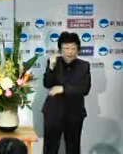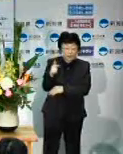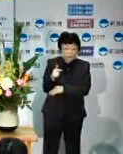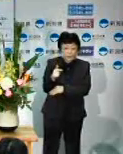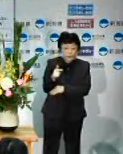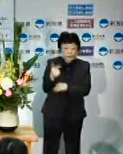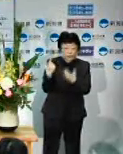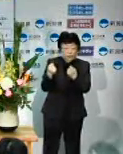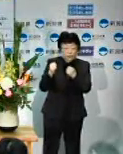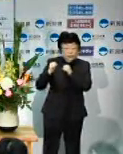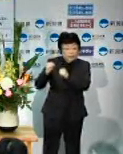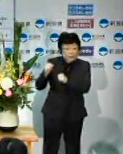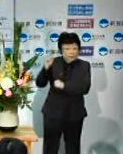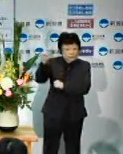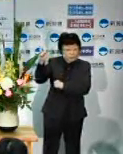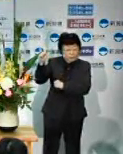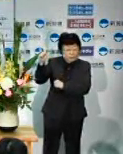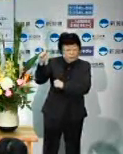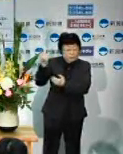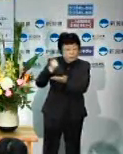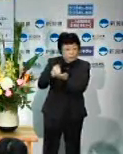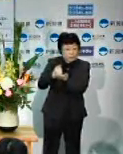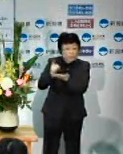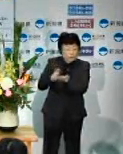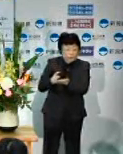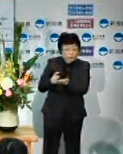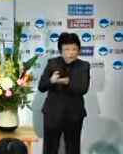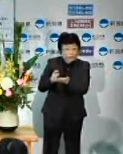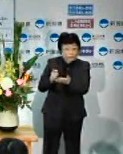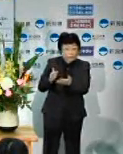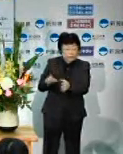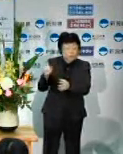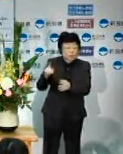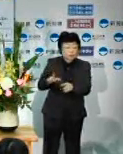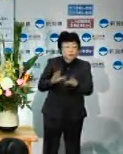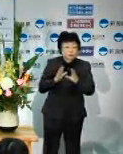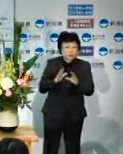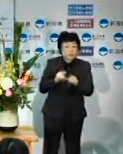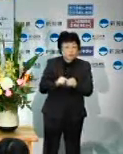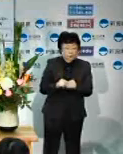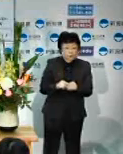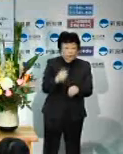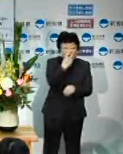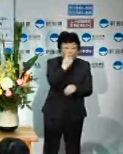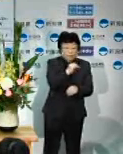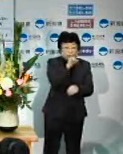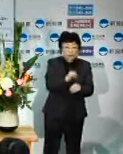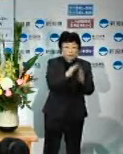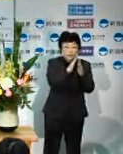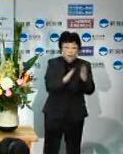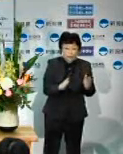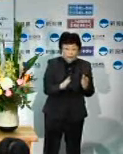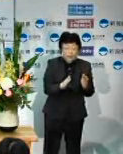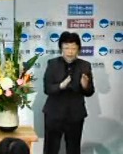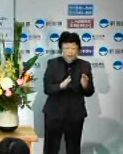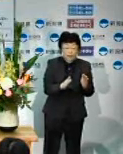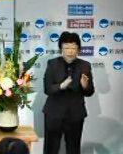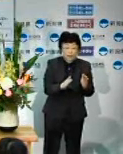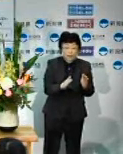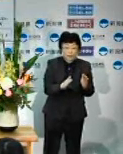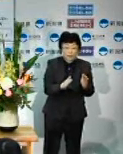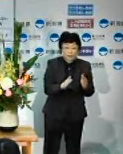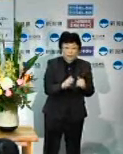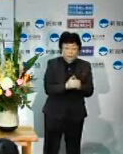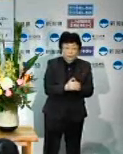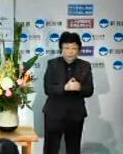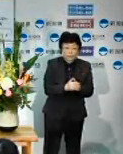るということが示されたと思うんですけれども、その受け止めと、あとは検証委員会の方がもう大詰めを迎えていて、池